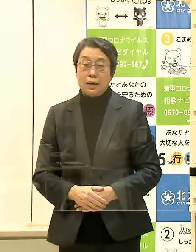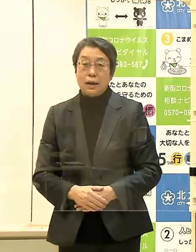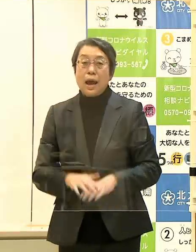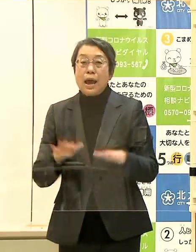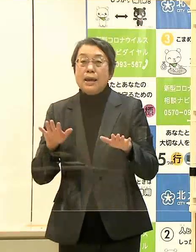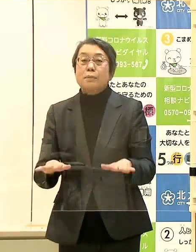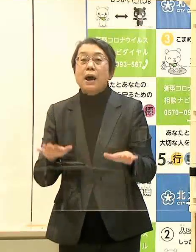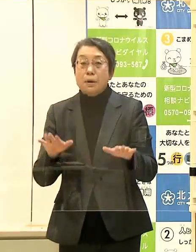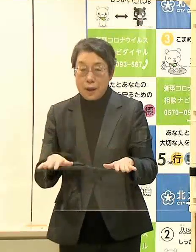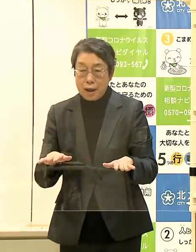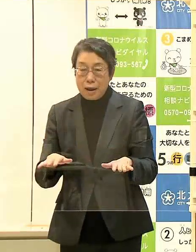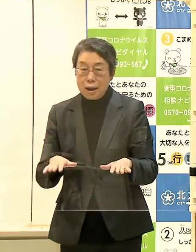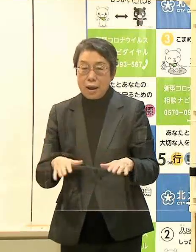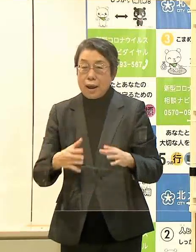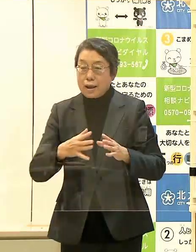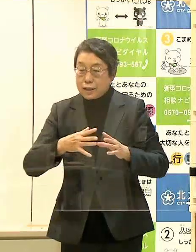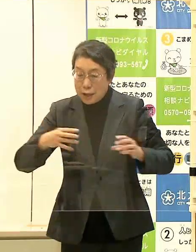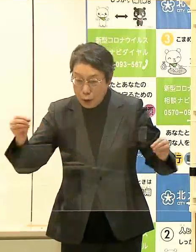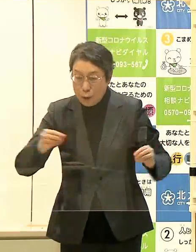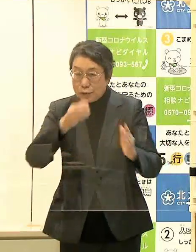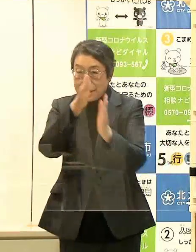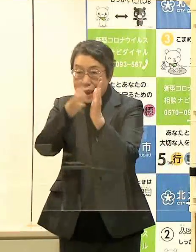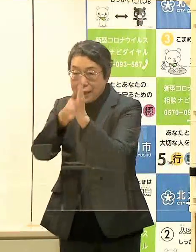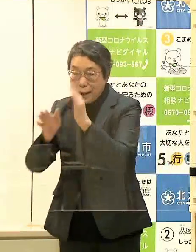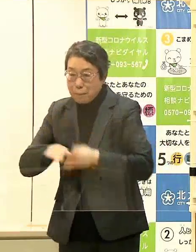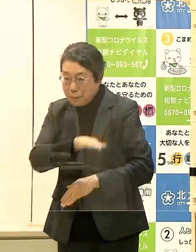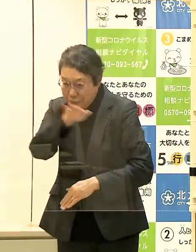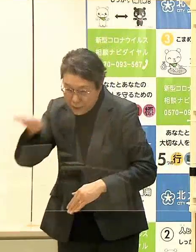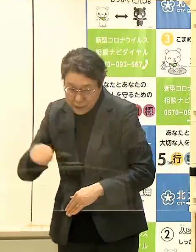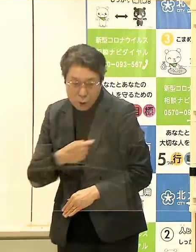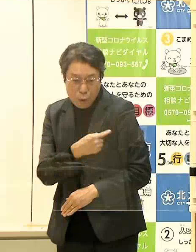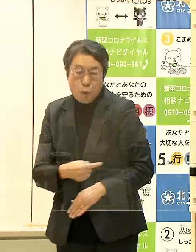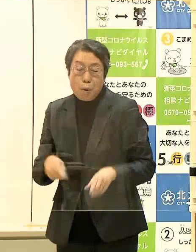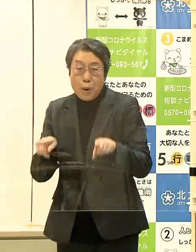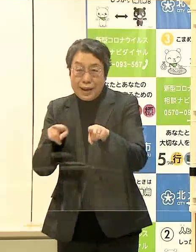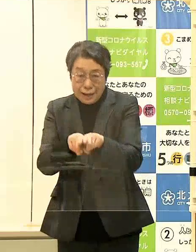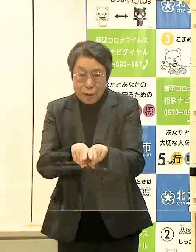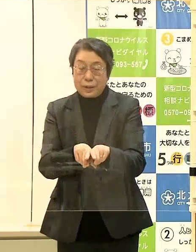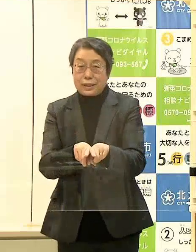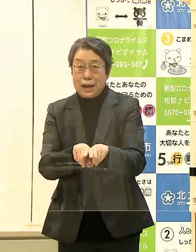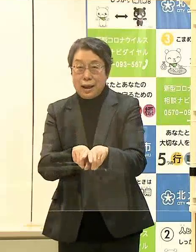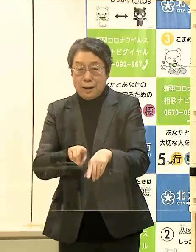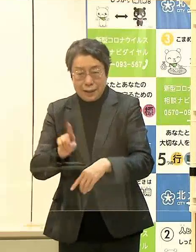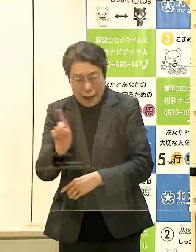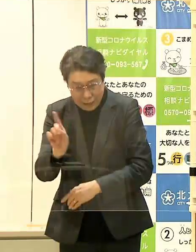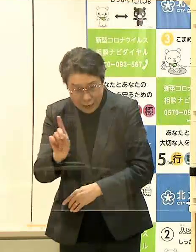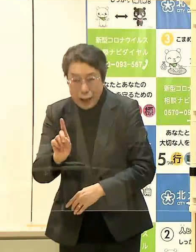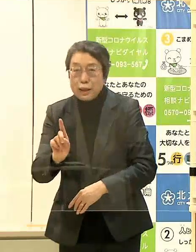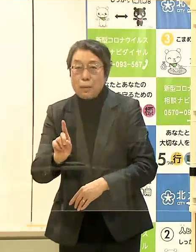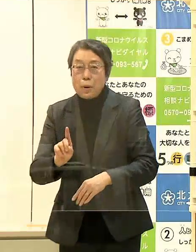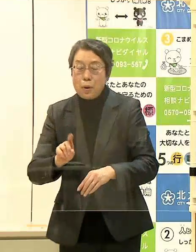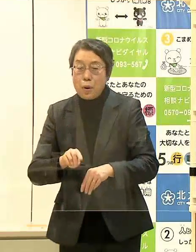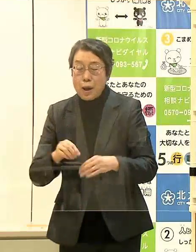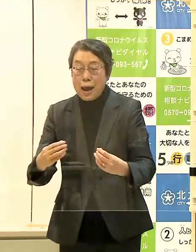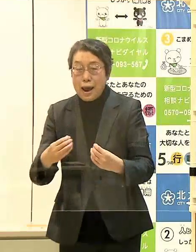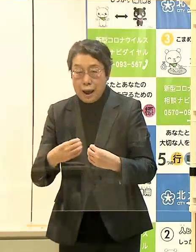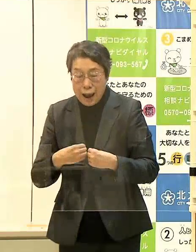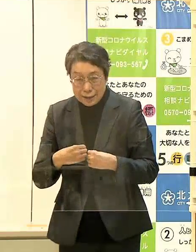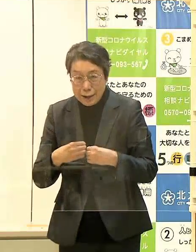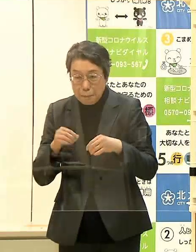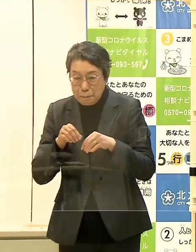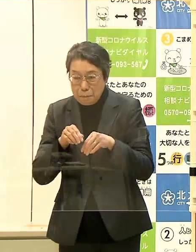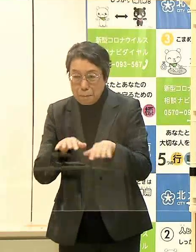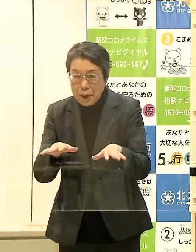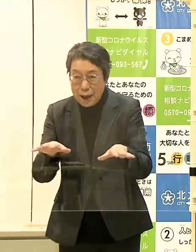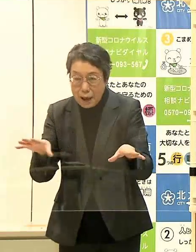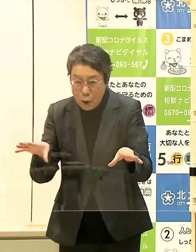意味では今は全県で1結束をして何が何でも幹線を抑え込むということ